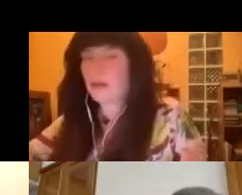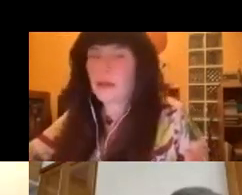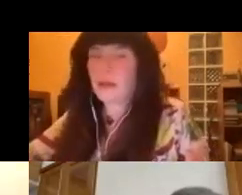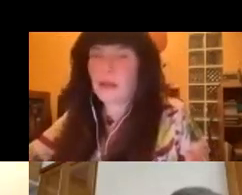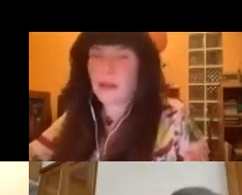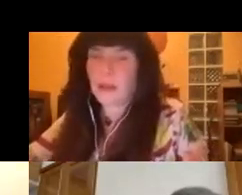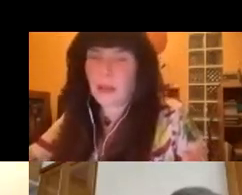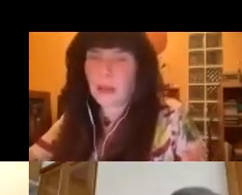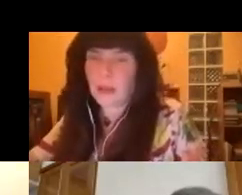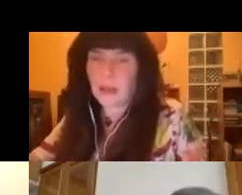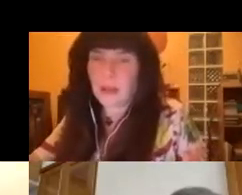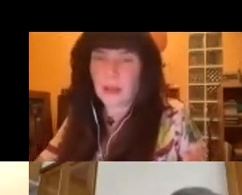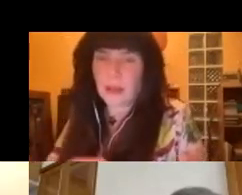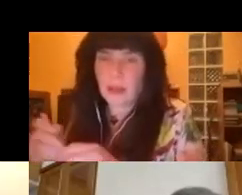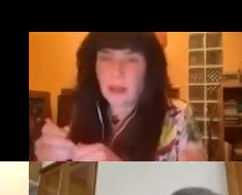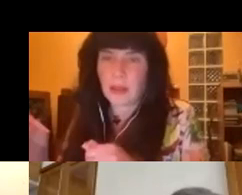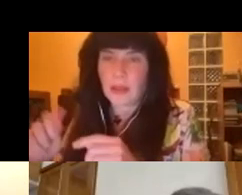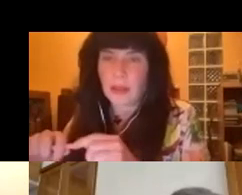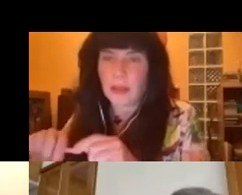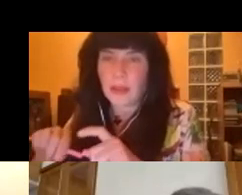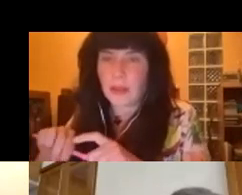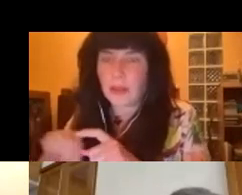Para ir construyéndolo. Obviamente que si ustedes